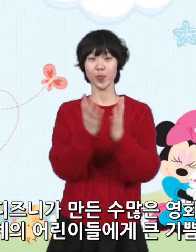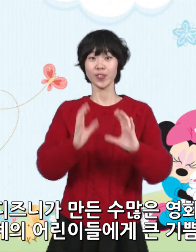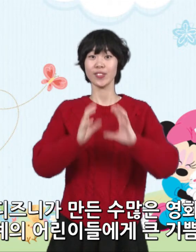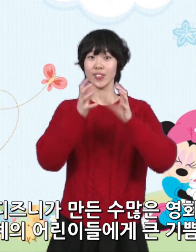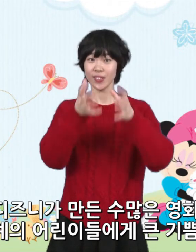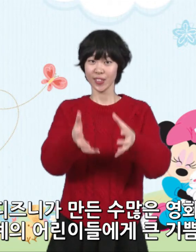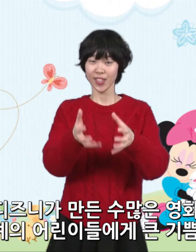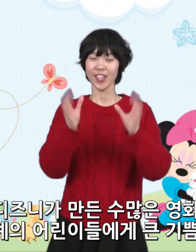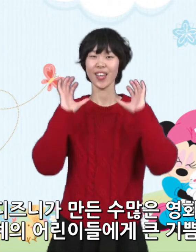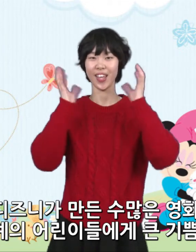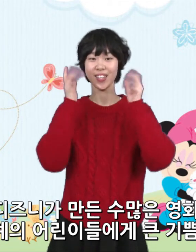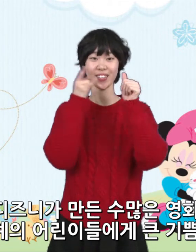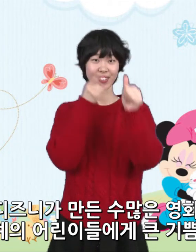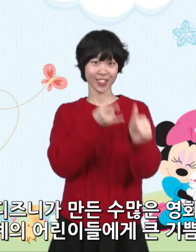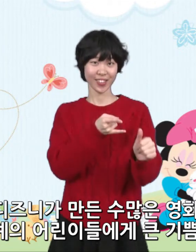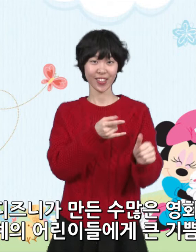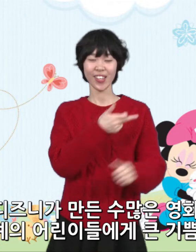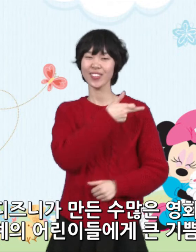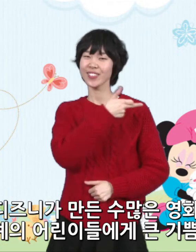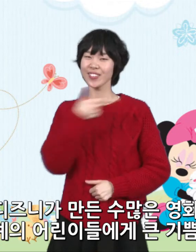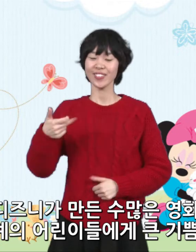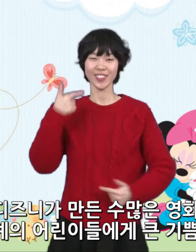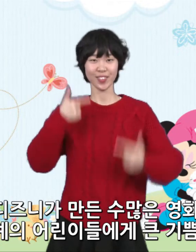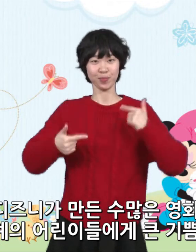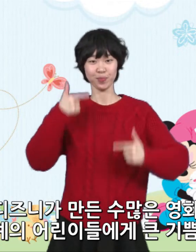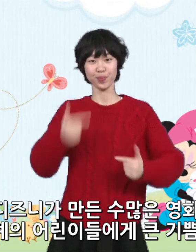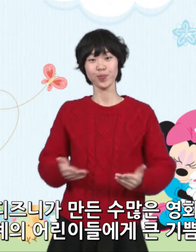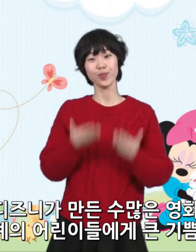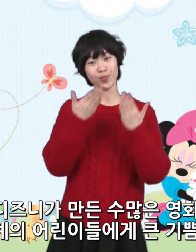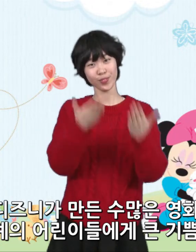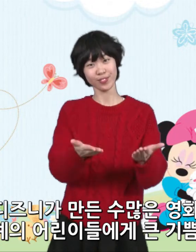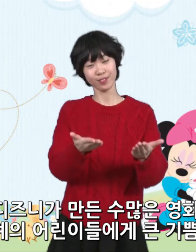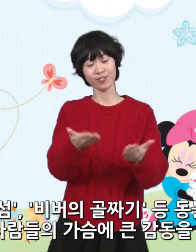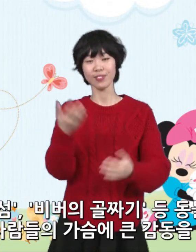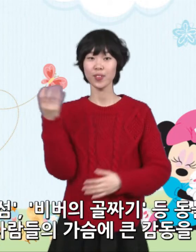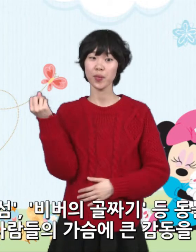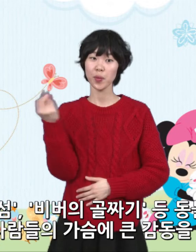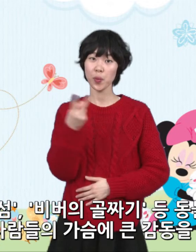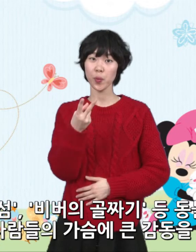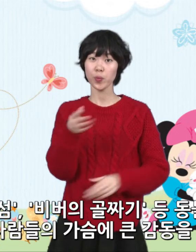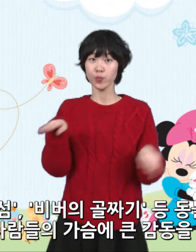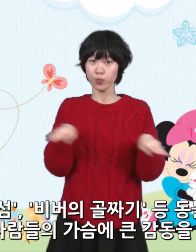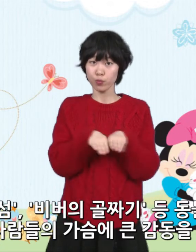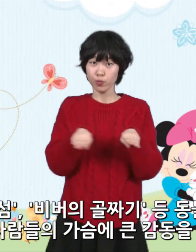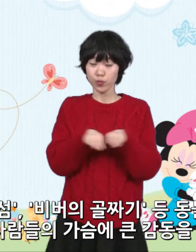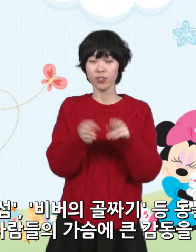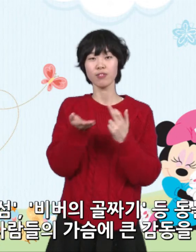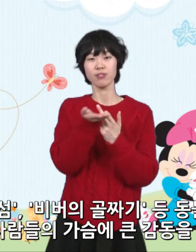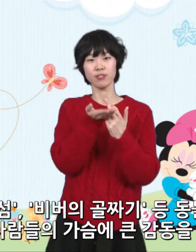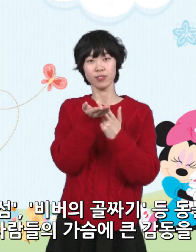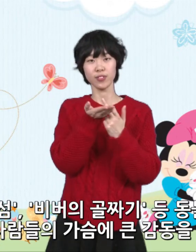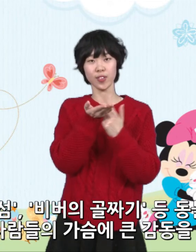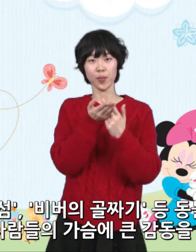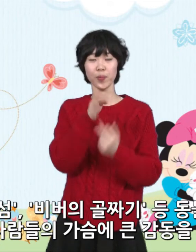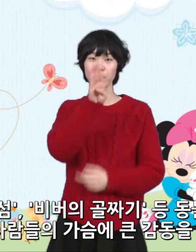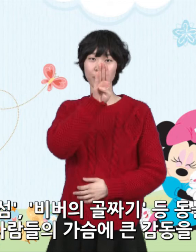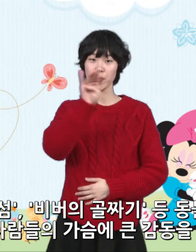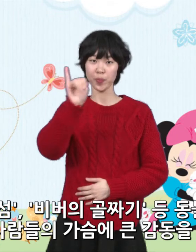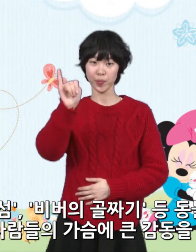어린이들에게 큰 기쁨을 주고 있어요. 또한 물개의 섬, 비버의